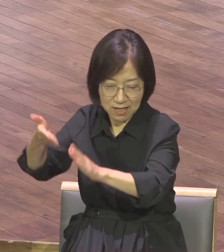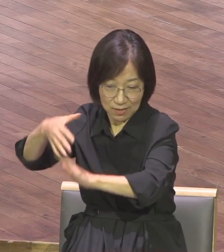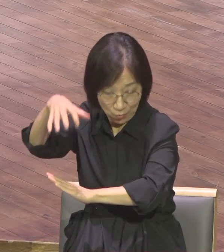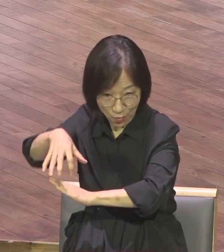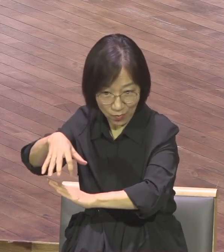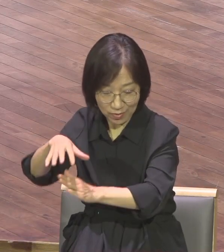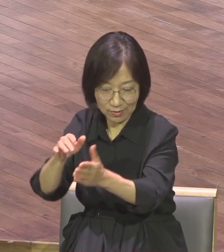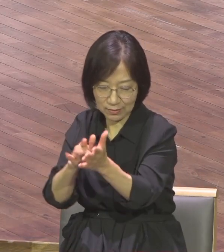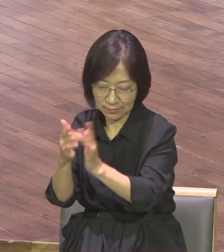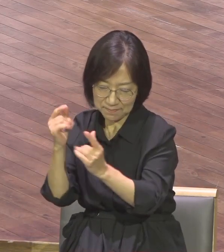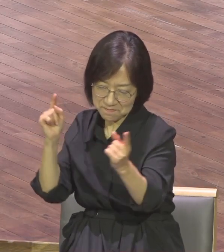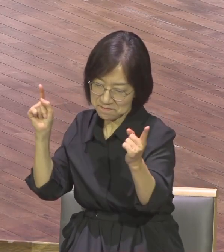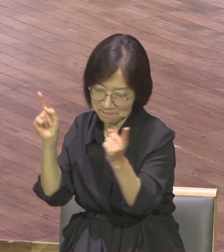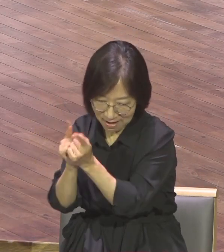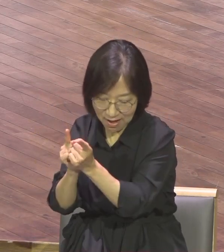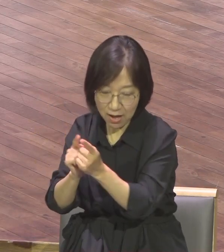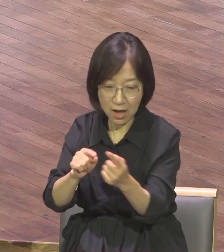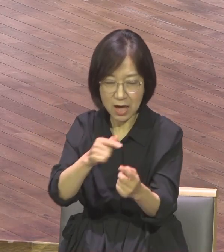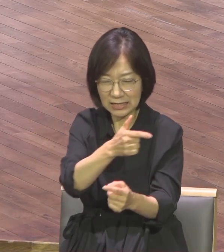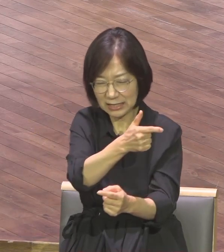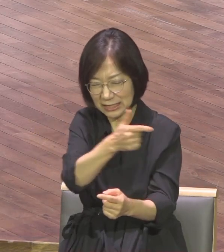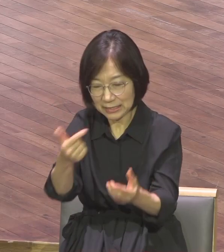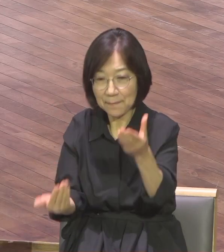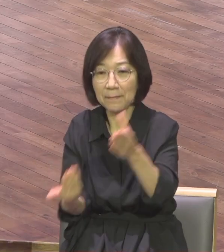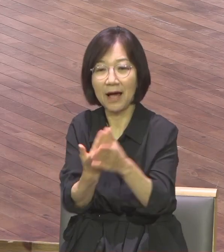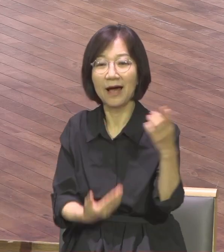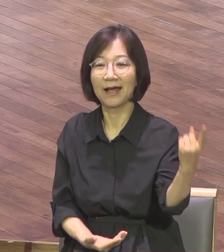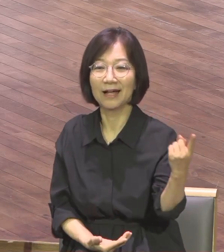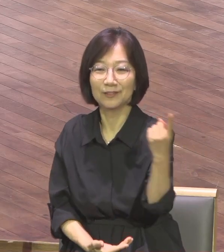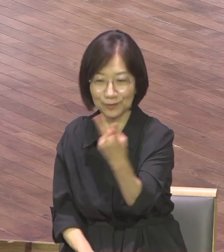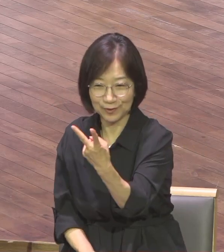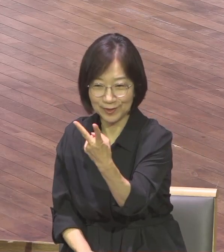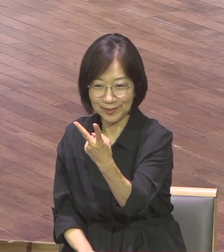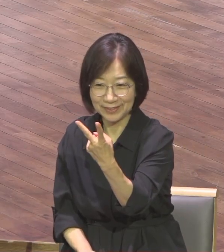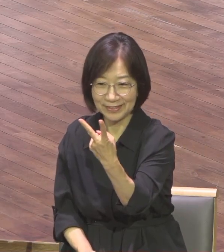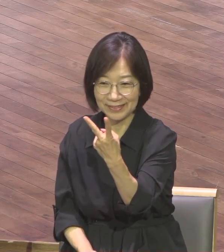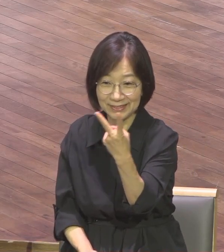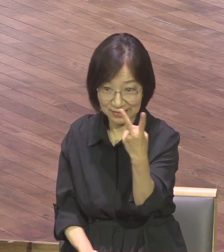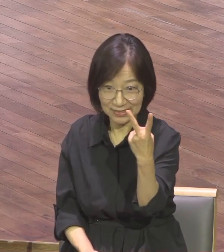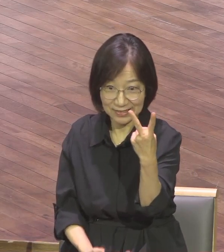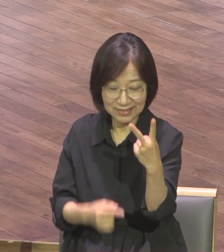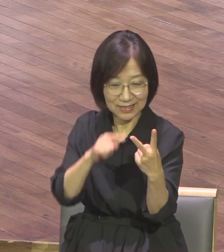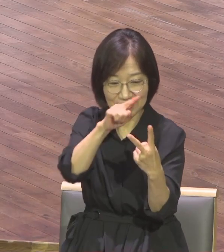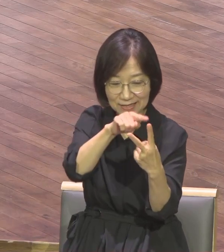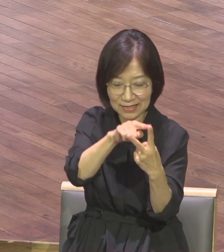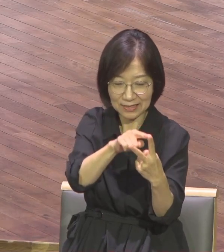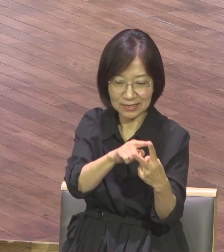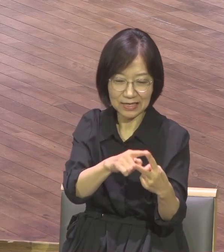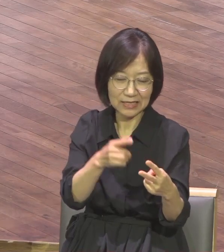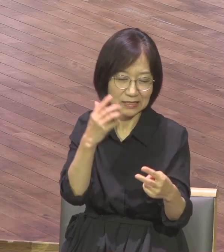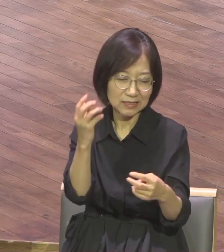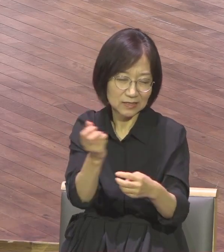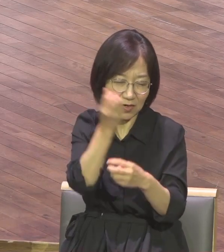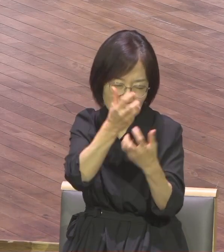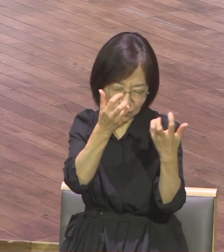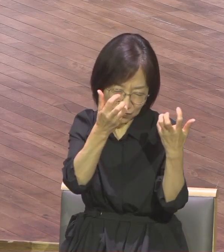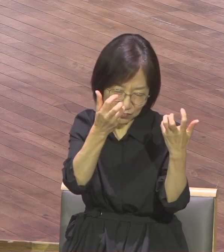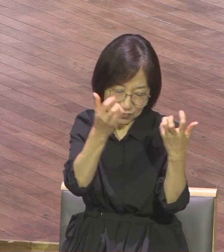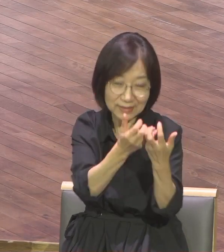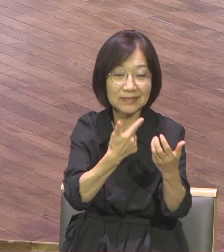할 정도로 이 오순절 강림 사건 이후에 최대 사건이 바로